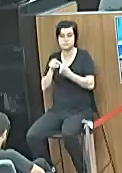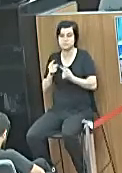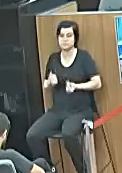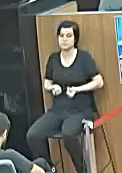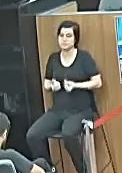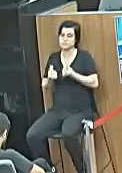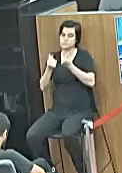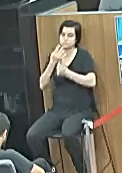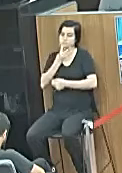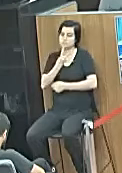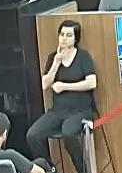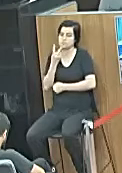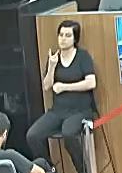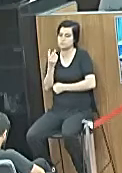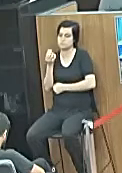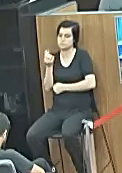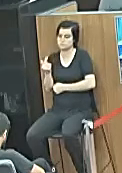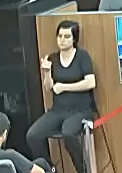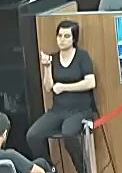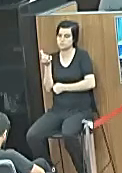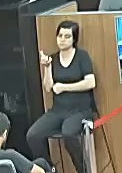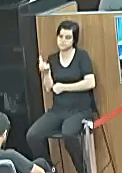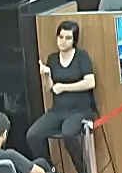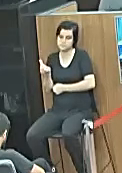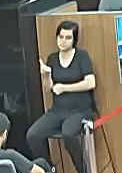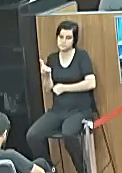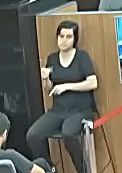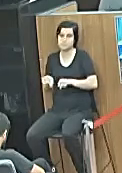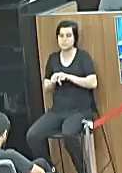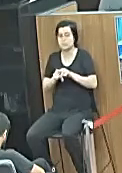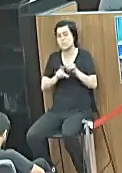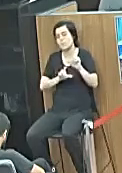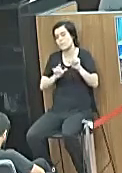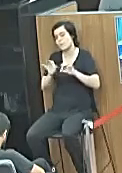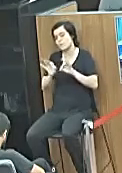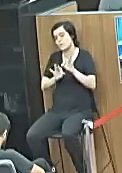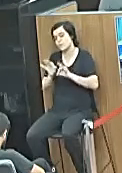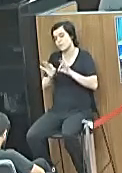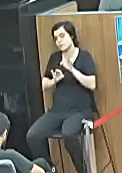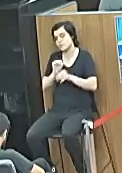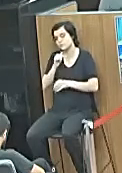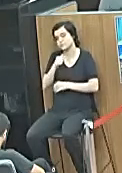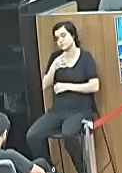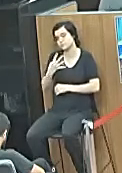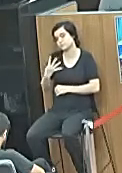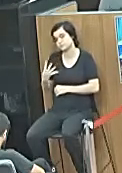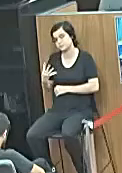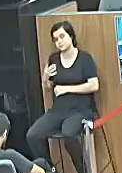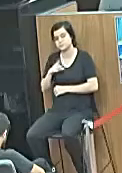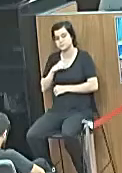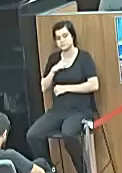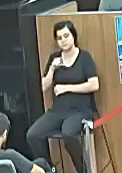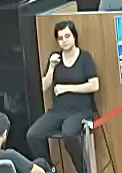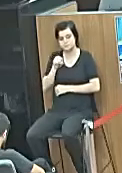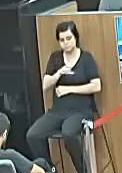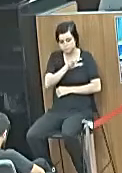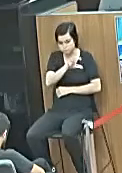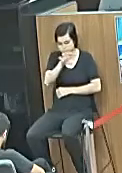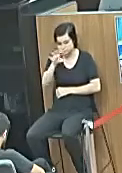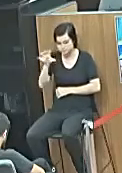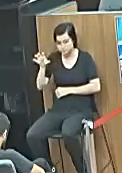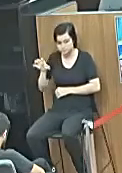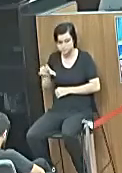4276 fomento florestal o programa 104 distribuindo proporcionalmente por todas as regiões